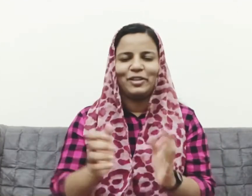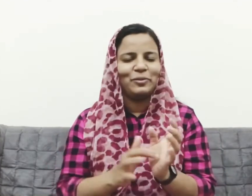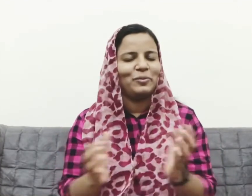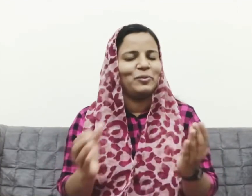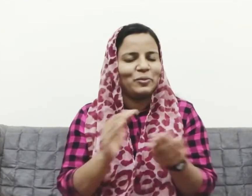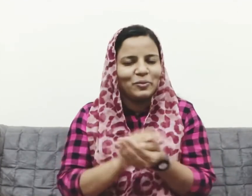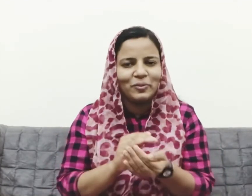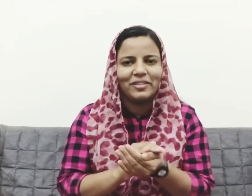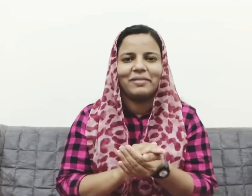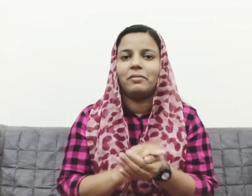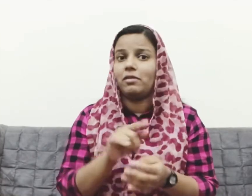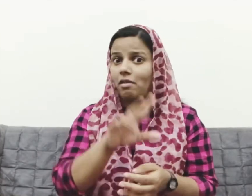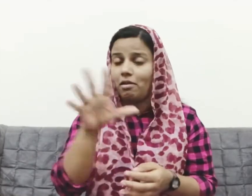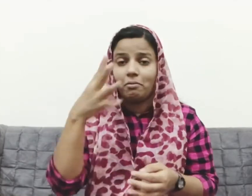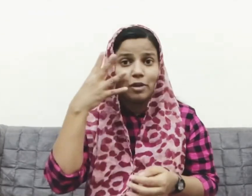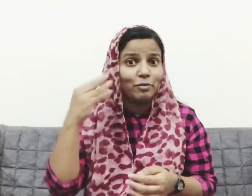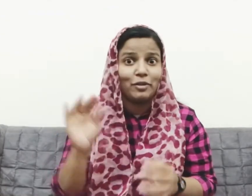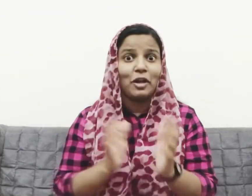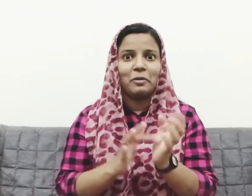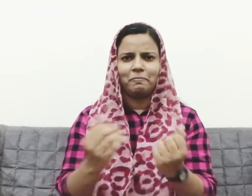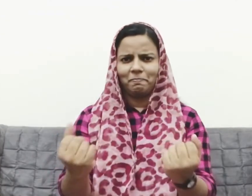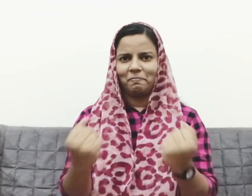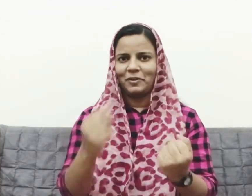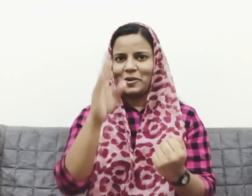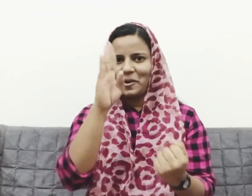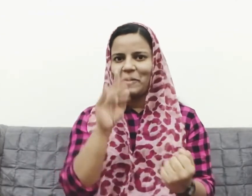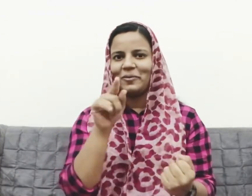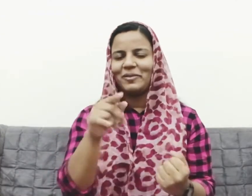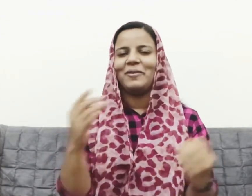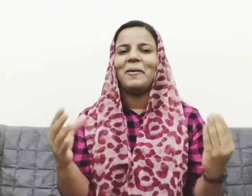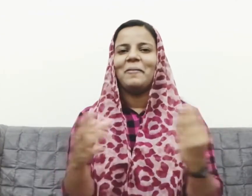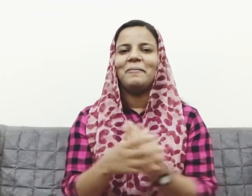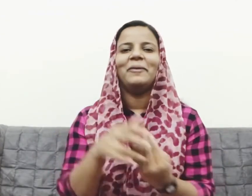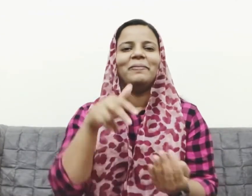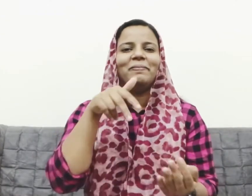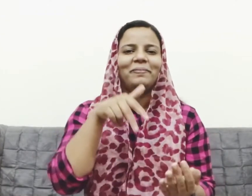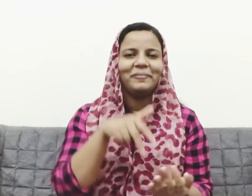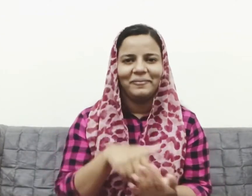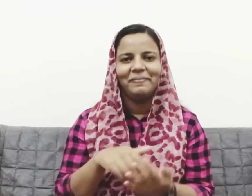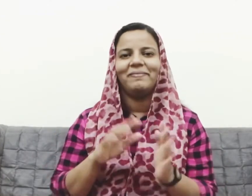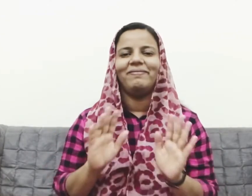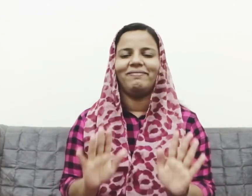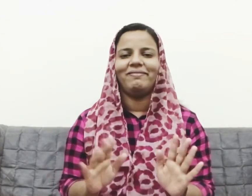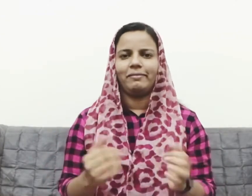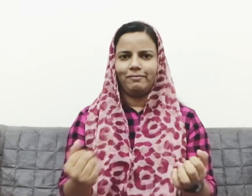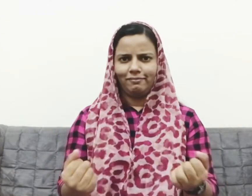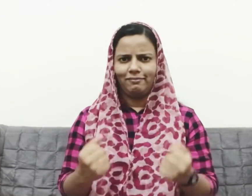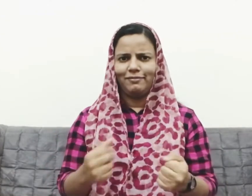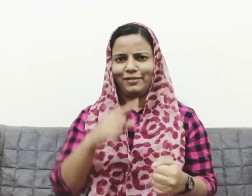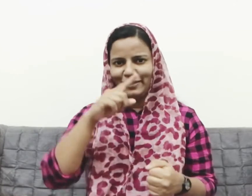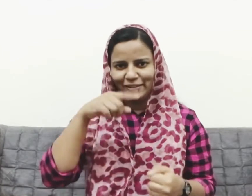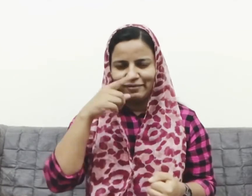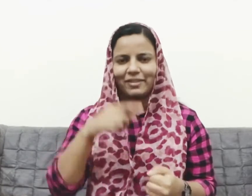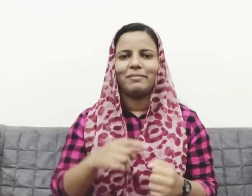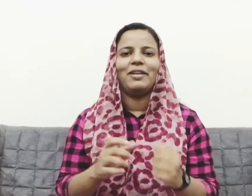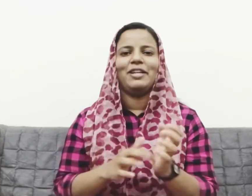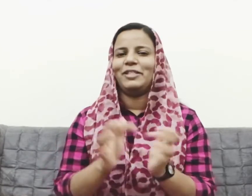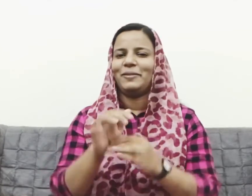കേട്ടോ. അതുകൊണ്ട് ഇന്ന് പകൽക്കാലം മറക്കരുത്, യഹോവ ഒരു മഹാവീരനെ പോലെ നിങ്ങളുടെ കൂടെയുണ്ട്. ധൈര്യമായിട്ട് ജീവിച്ചാട്ട്. കർത്താവ്